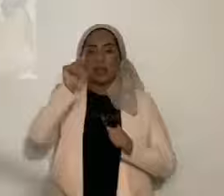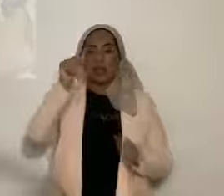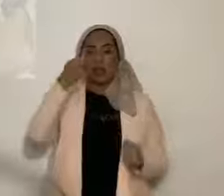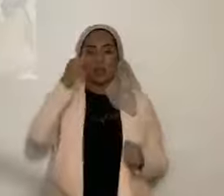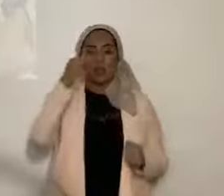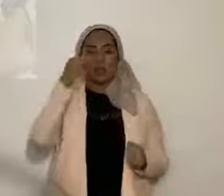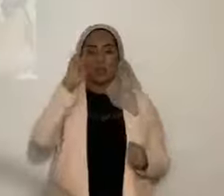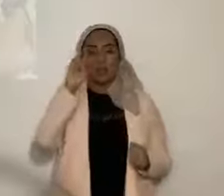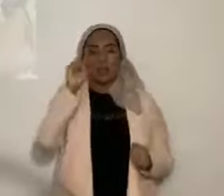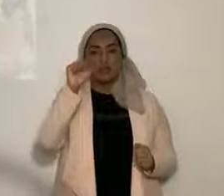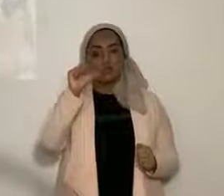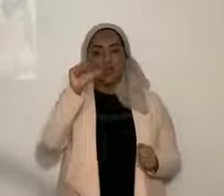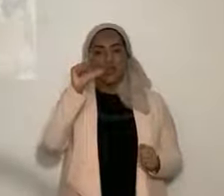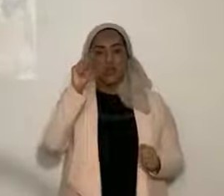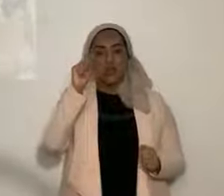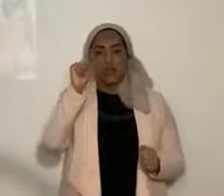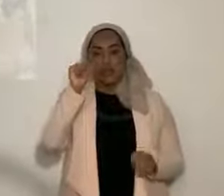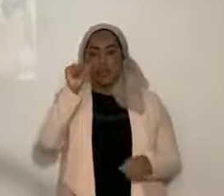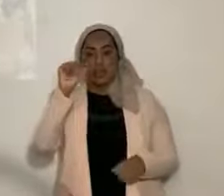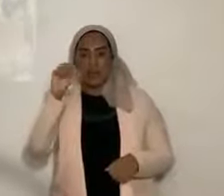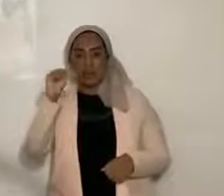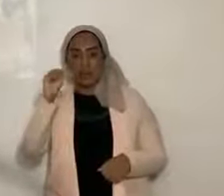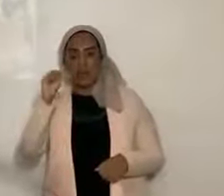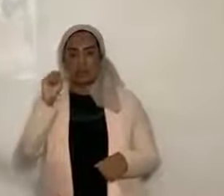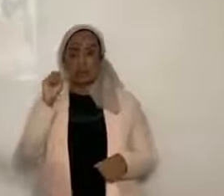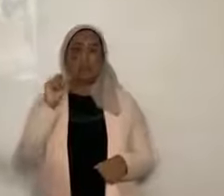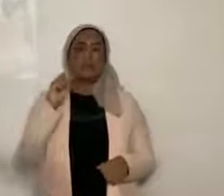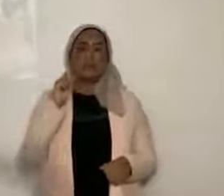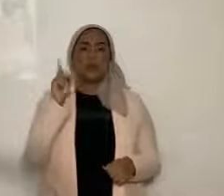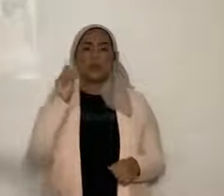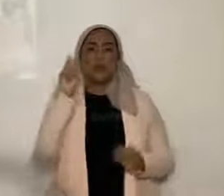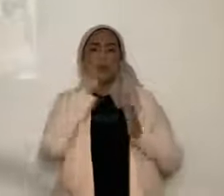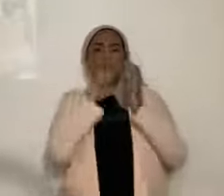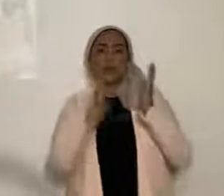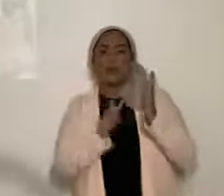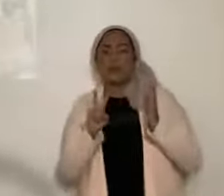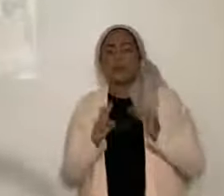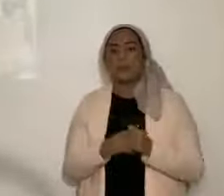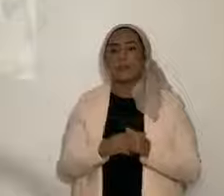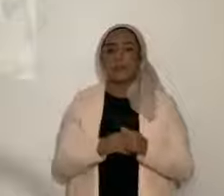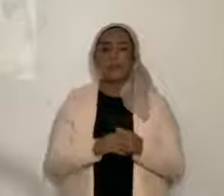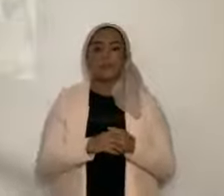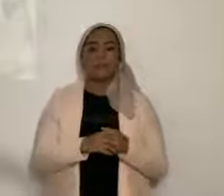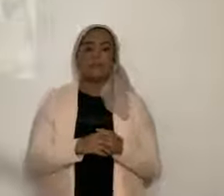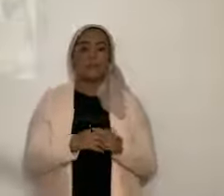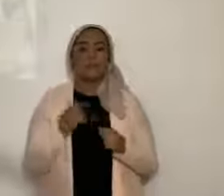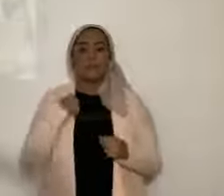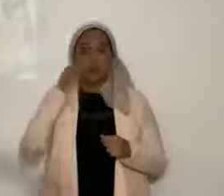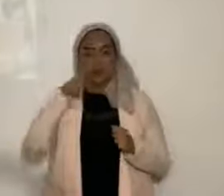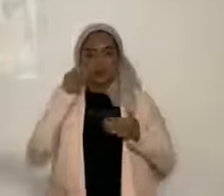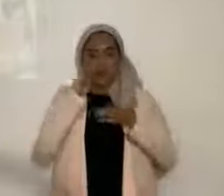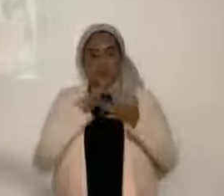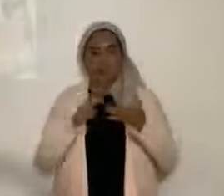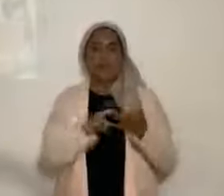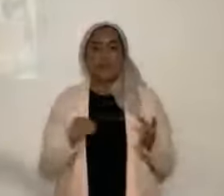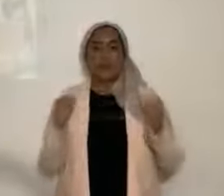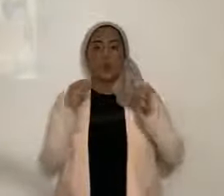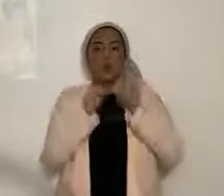tesalonicenses. ¿Cómo sé eso? ¿Dónde lo leyó, Roe? No estoy inventando. No, es que hay que leer más